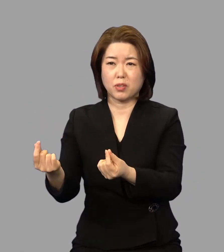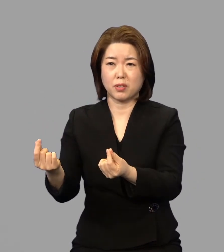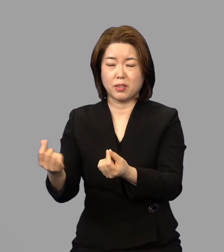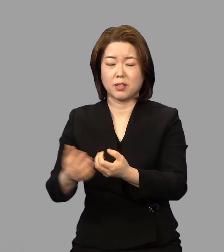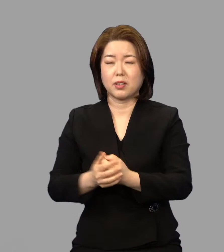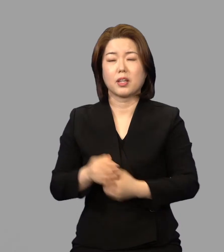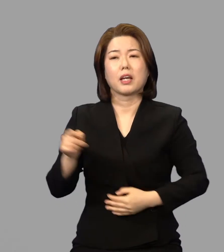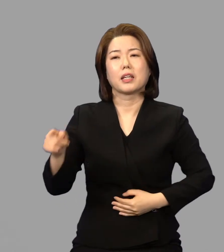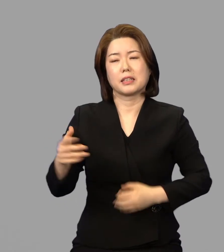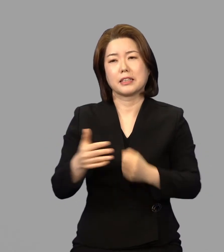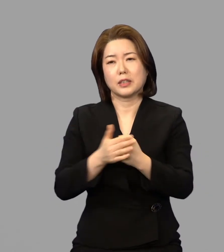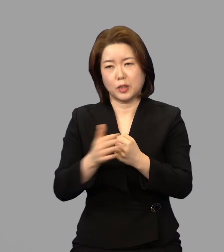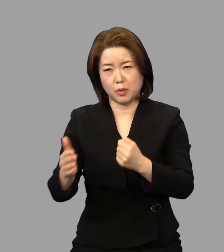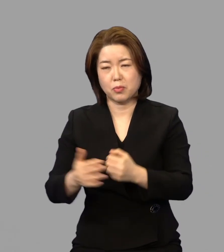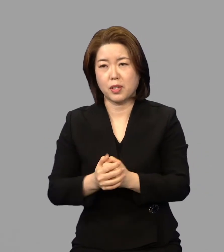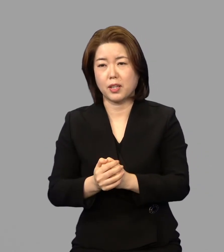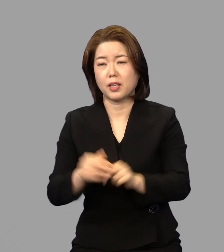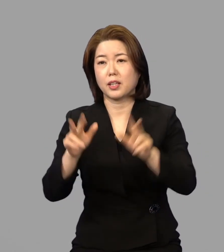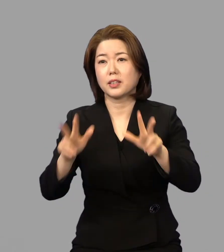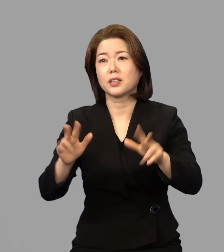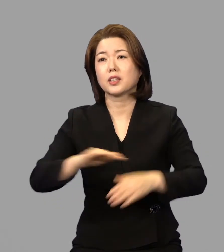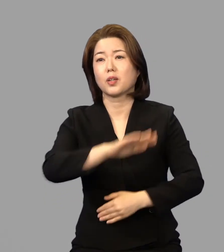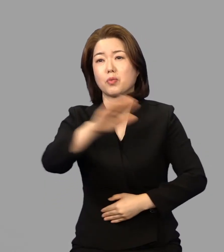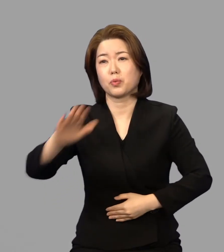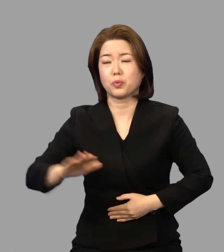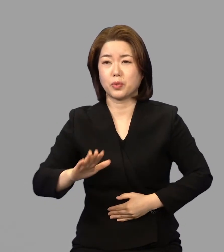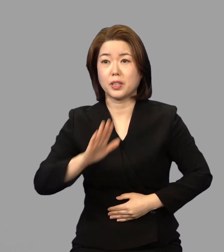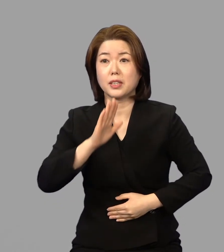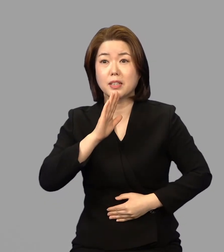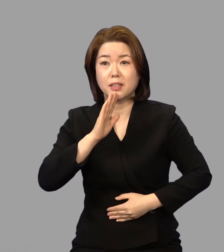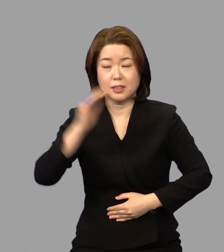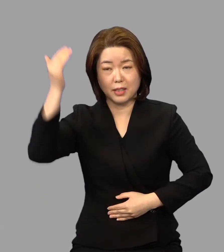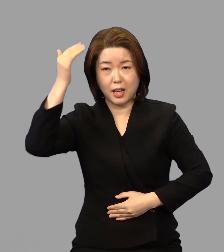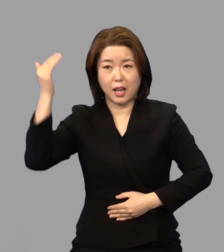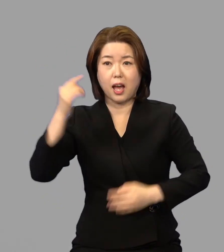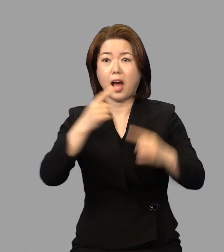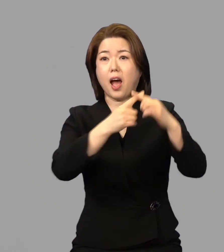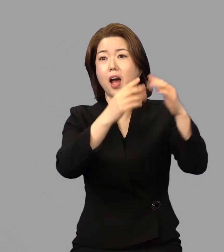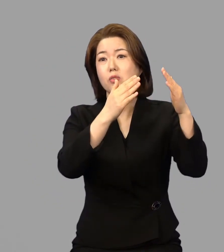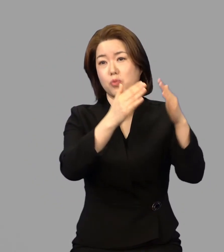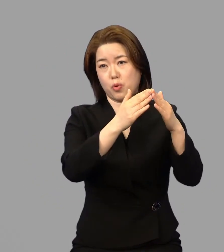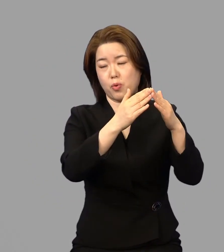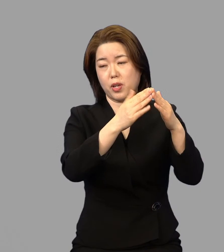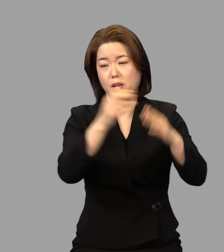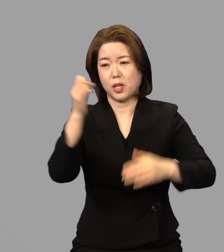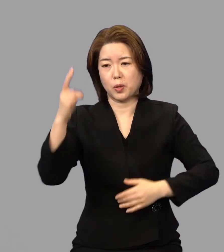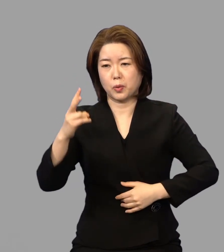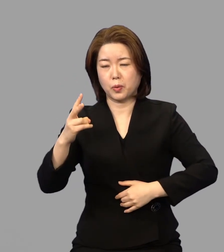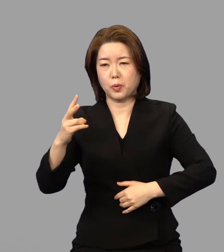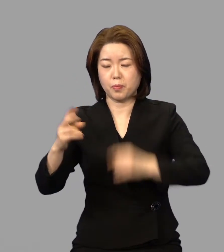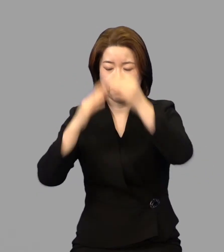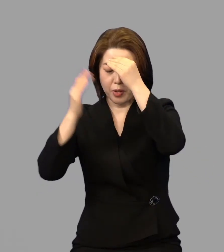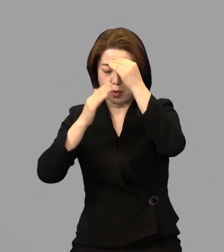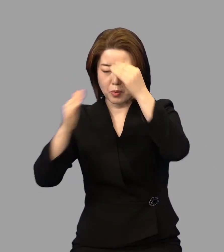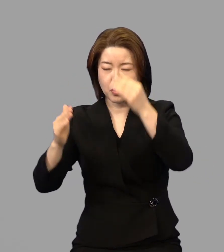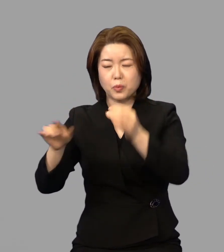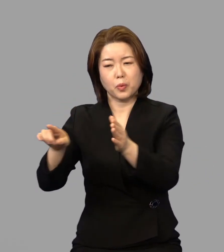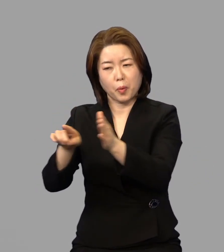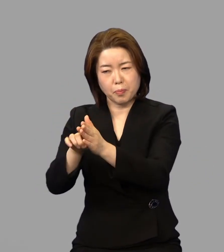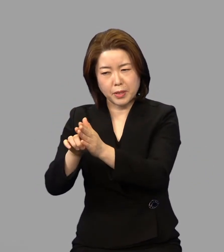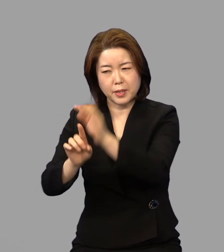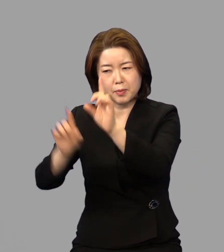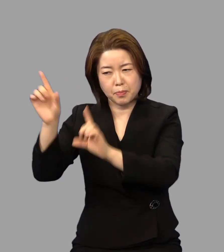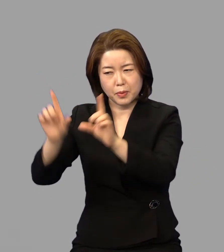이것이 지금 현재 우리 한국 교회와 또 성도들의 신앙인의